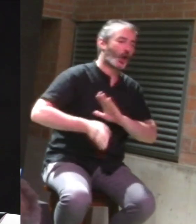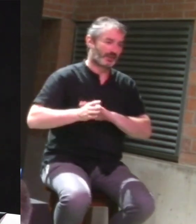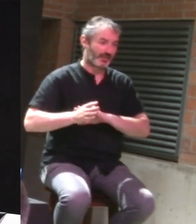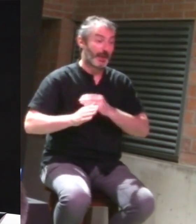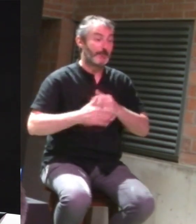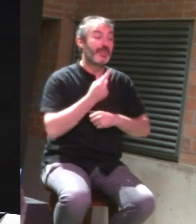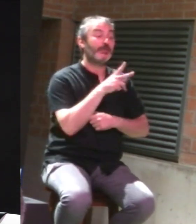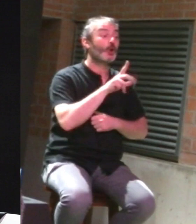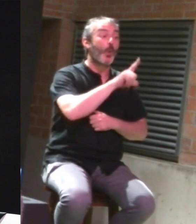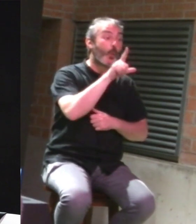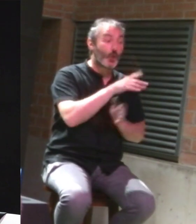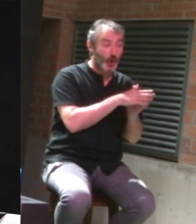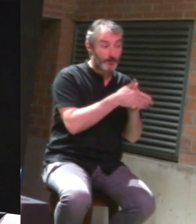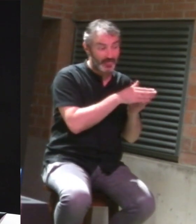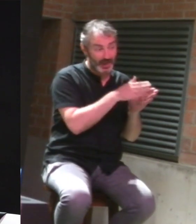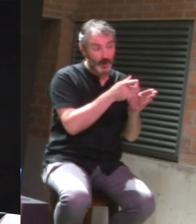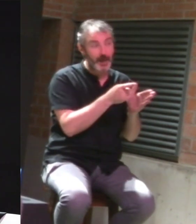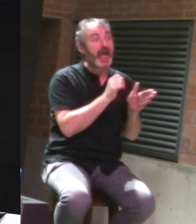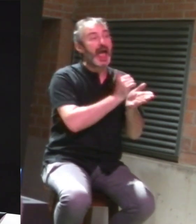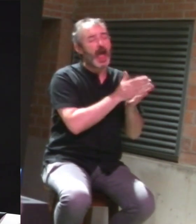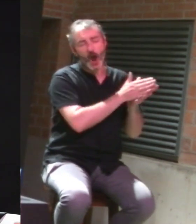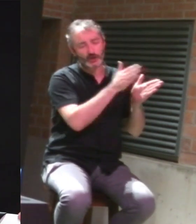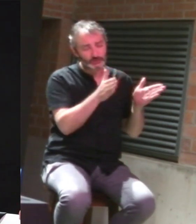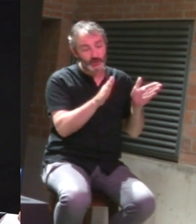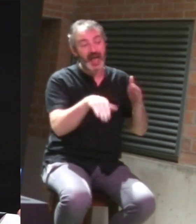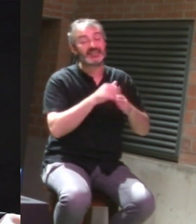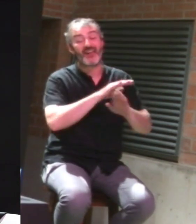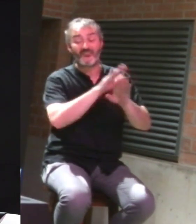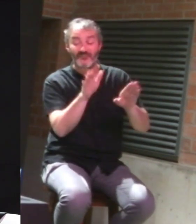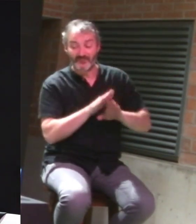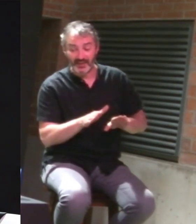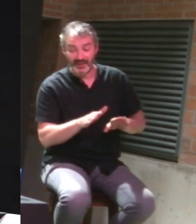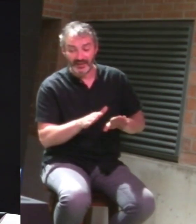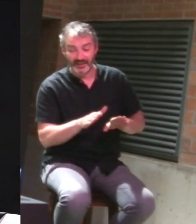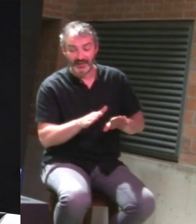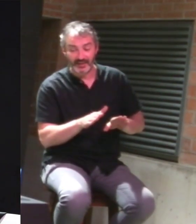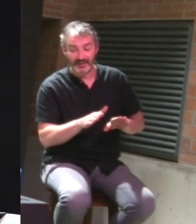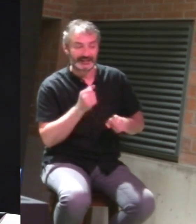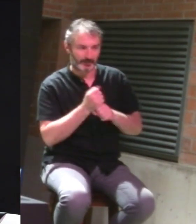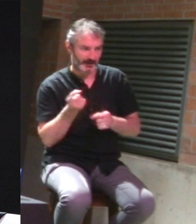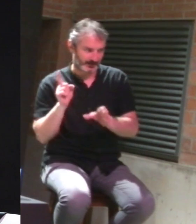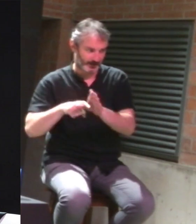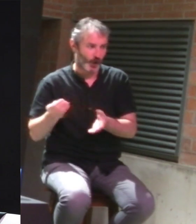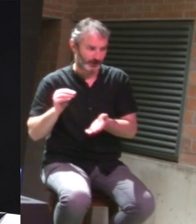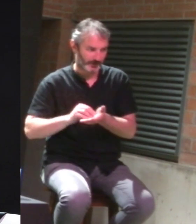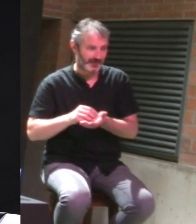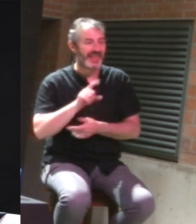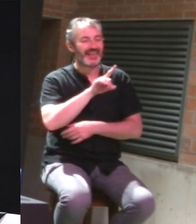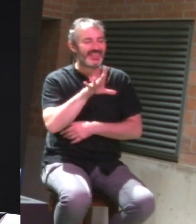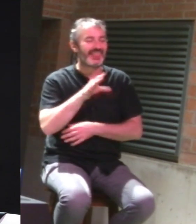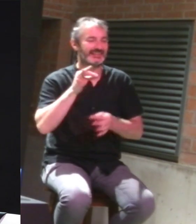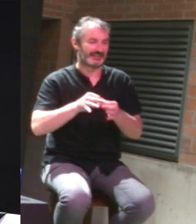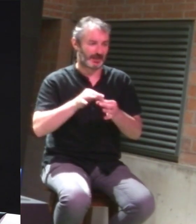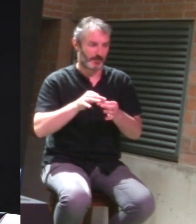el 28 de juliol, s'extendrà tot el mes d'agost i s'acabarà definitivament amb la tornada al treball d'homes i dones el 15